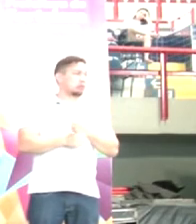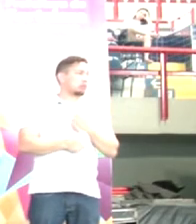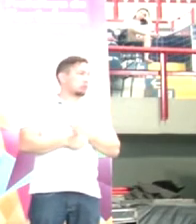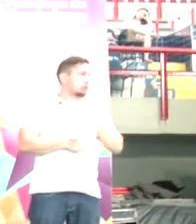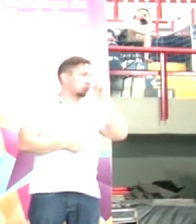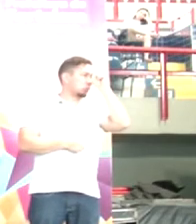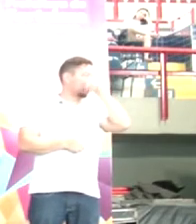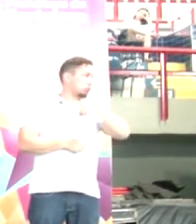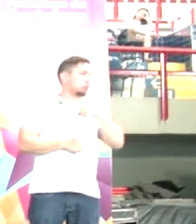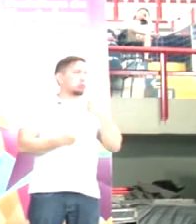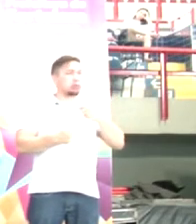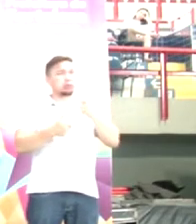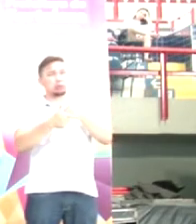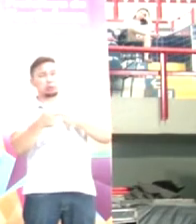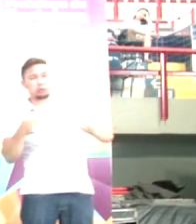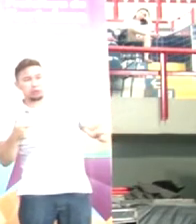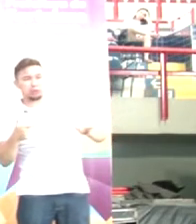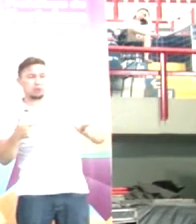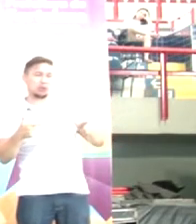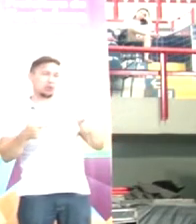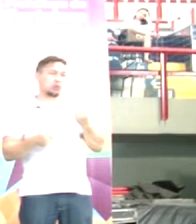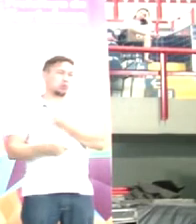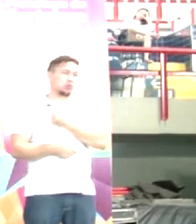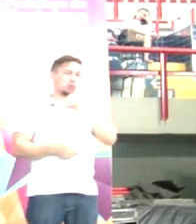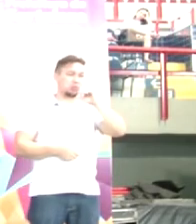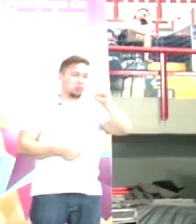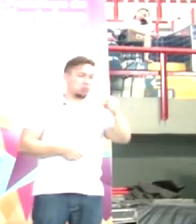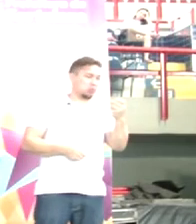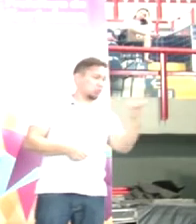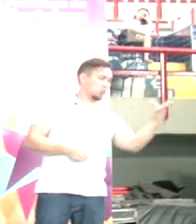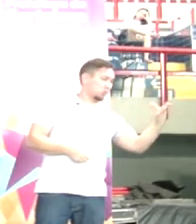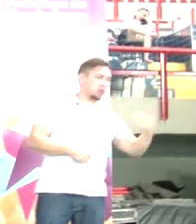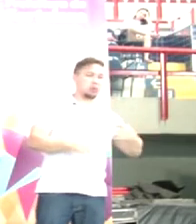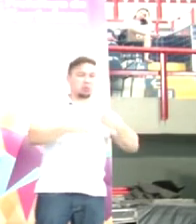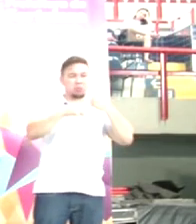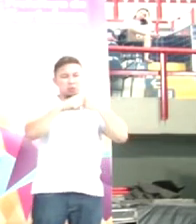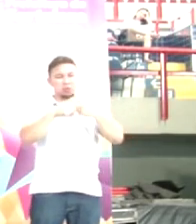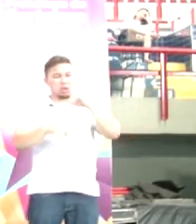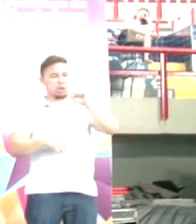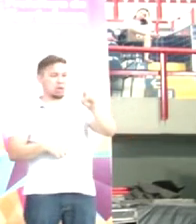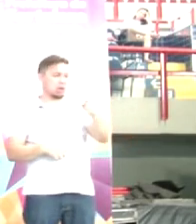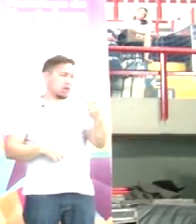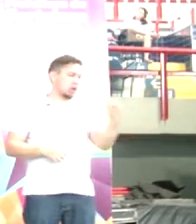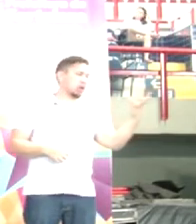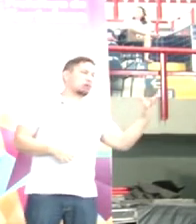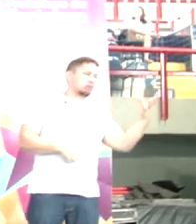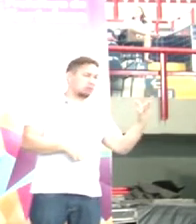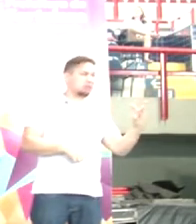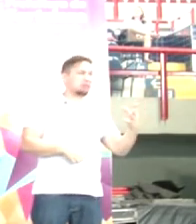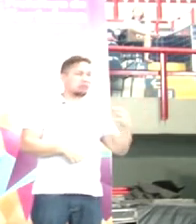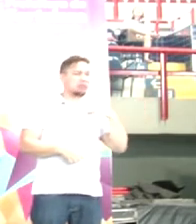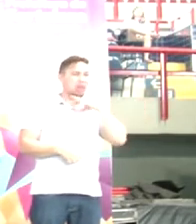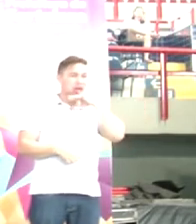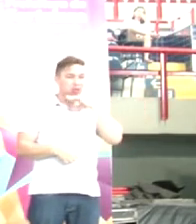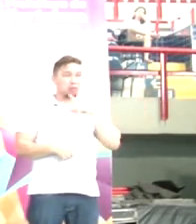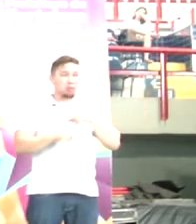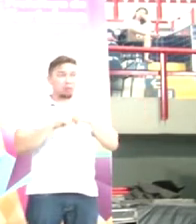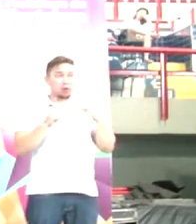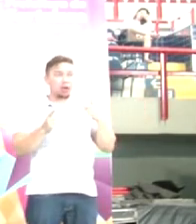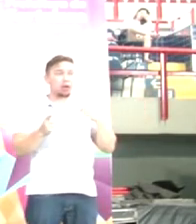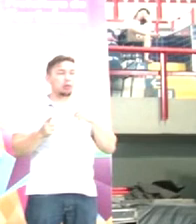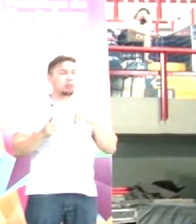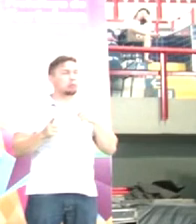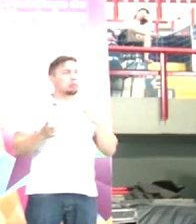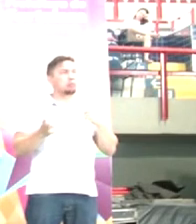Tem umas continhas que você tem que dividir número com vírgula, multiplicar número com vírgula. Essa é a parte chata. Por que